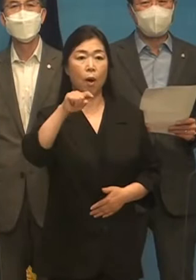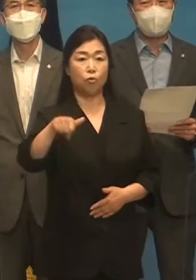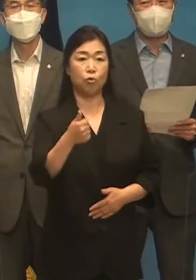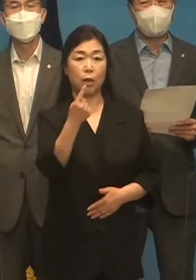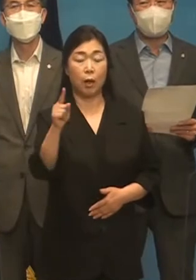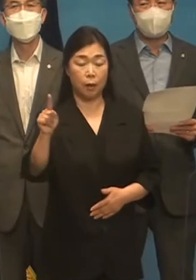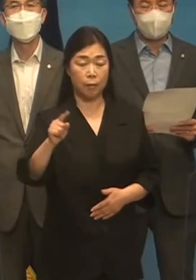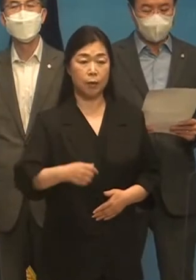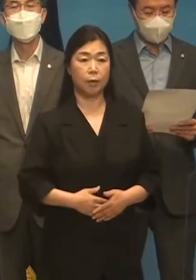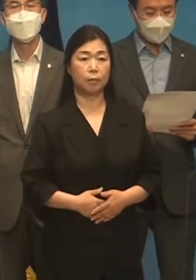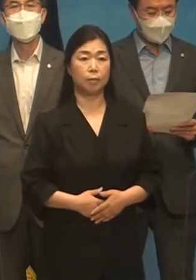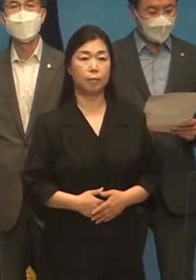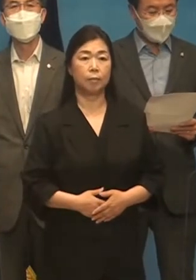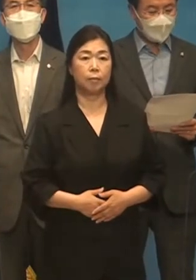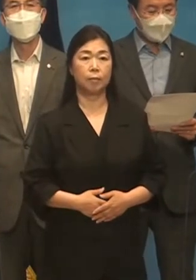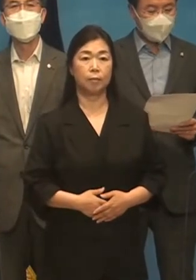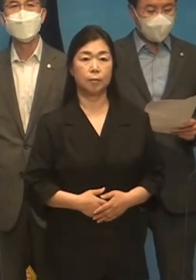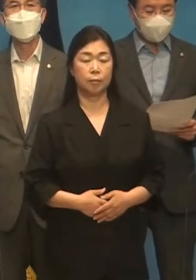의원님 참석하셨습니다.